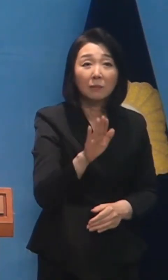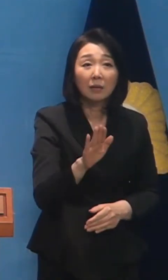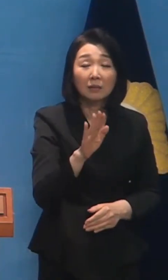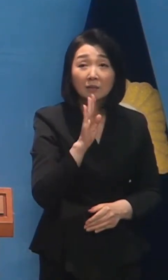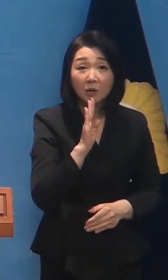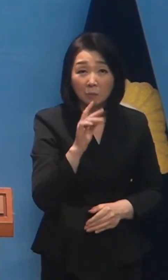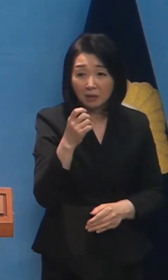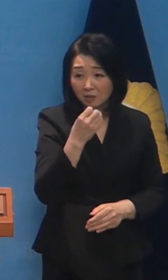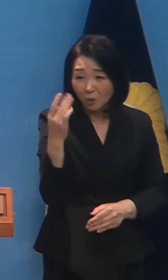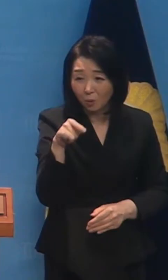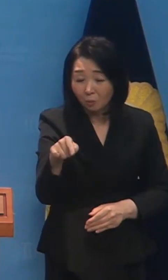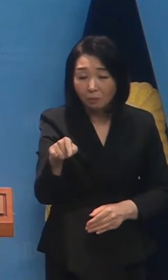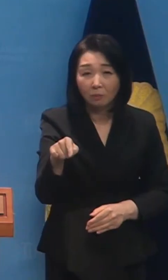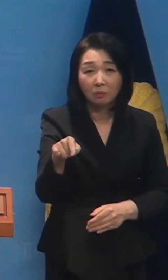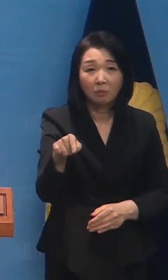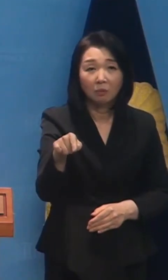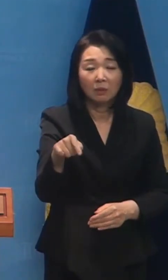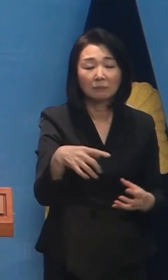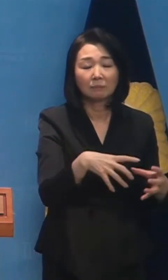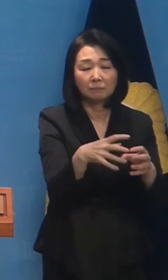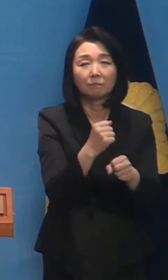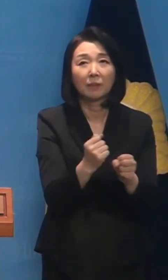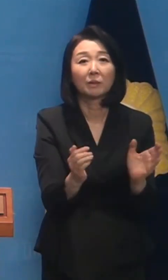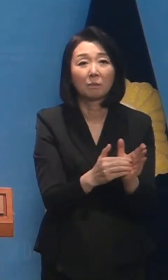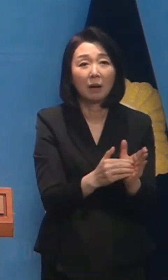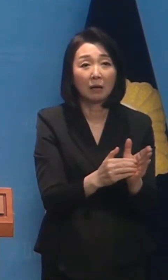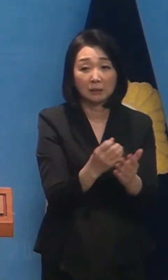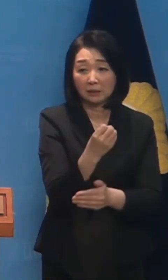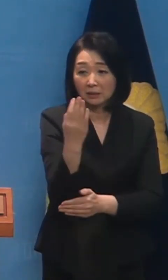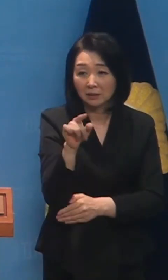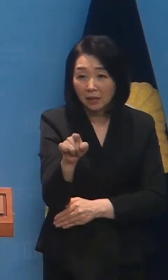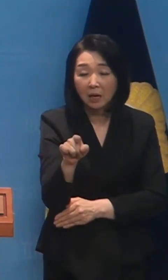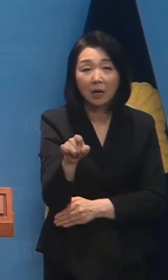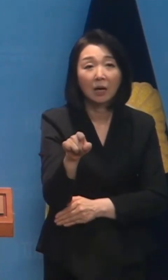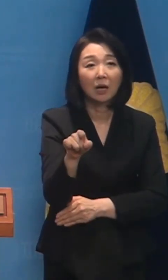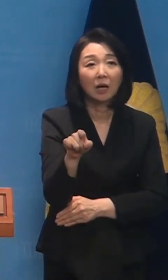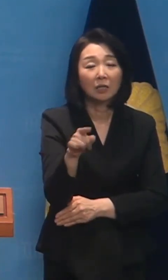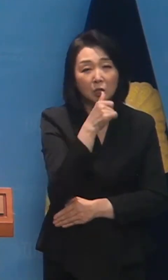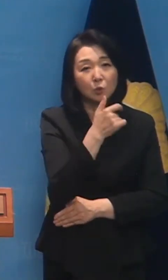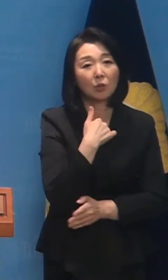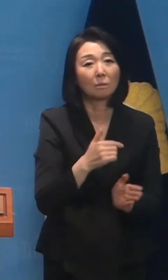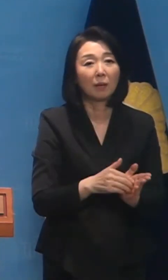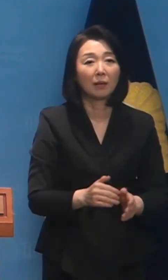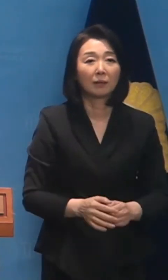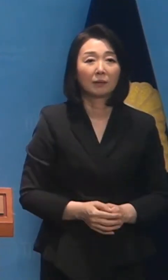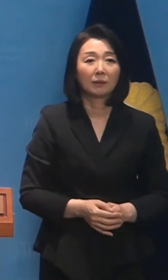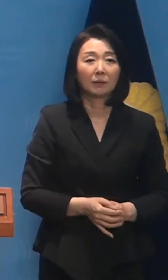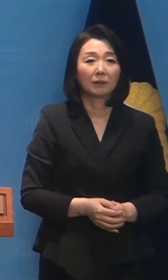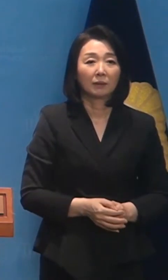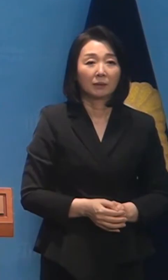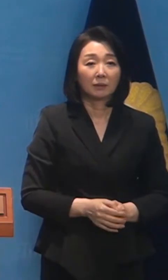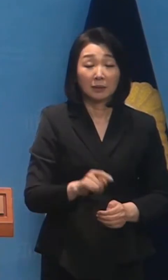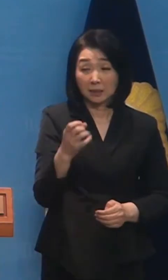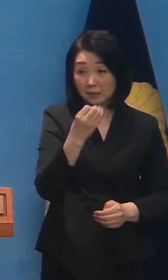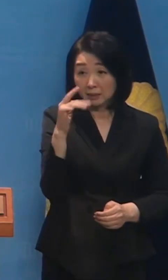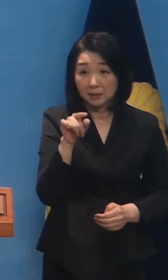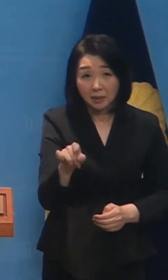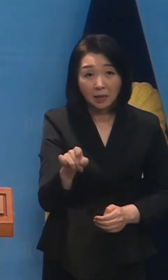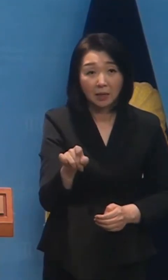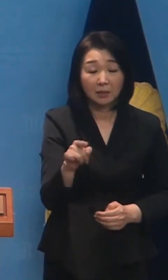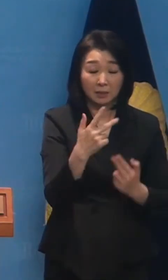실제로 이러한 여론이 강하게 형성되어 있고 기사는 이를 소개한 것뿐입니다. 이